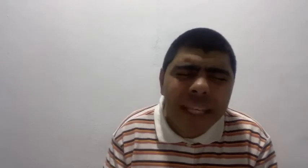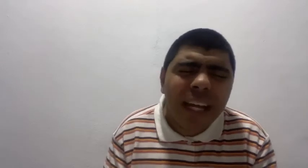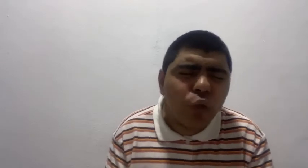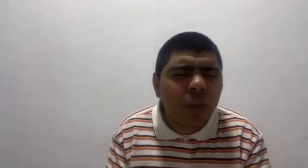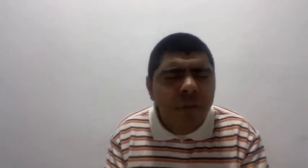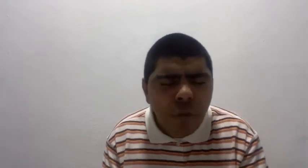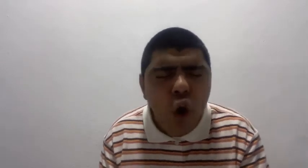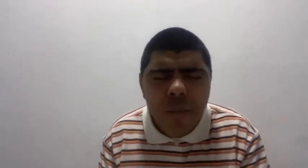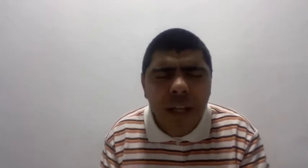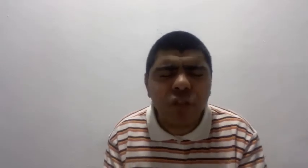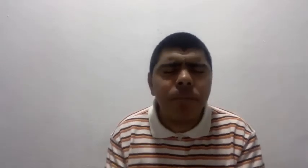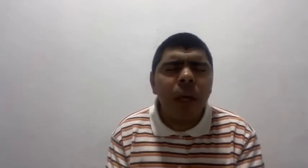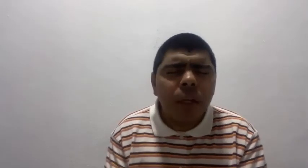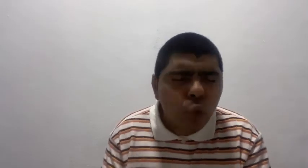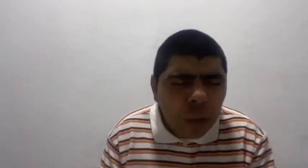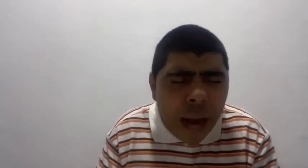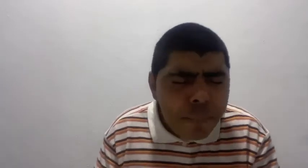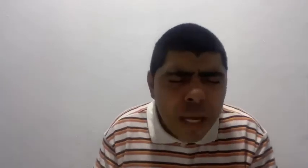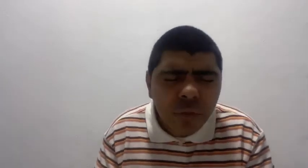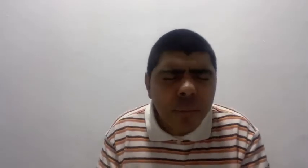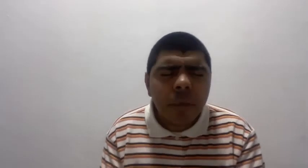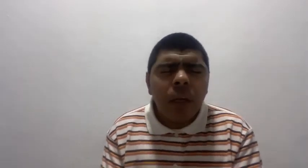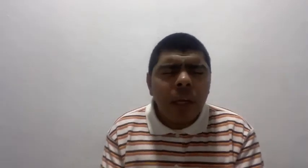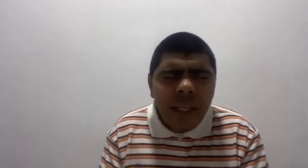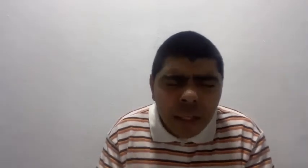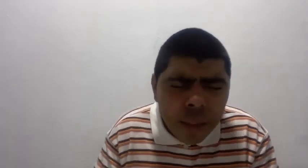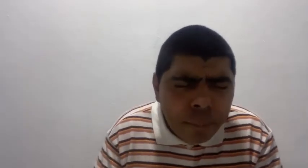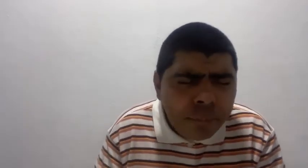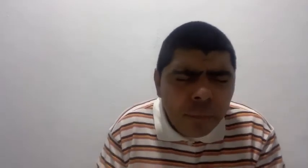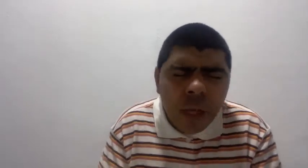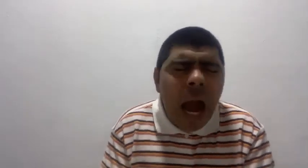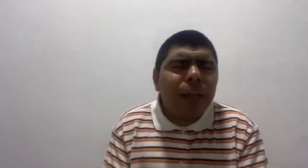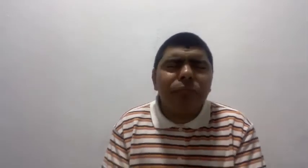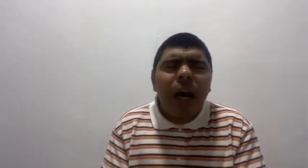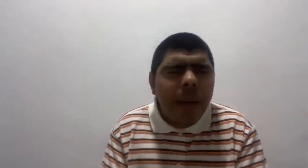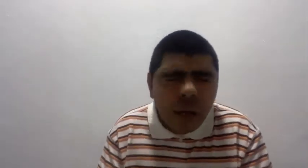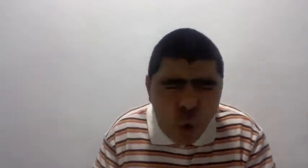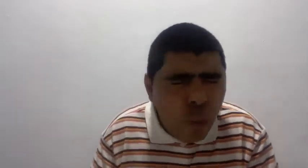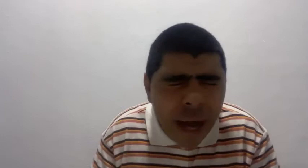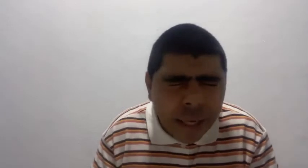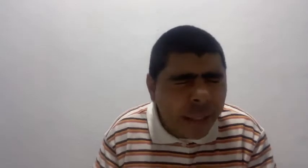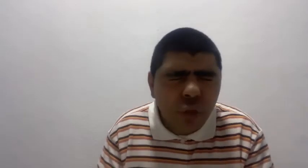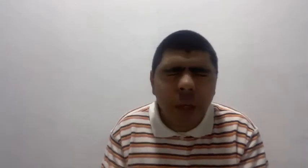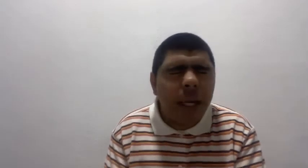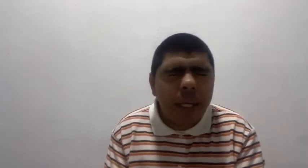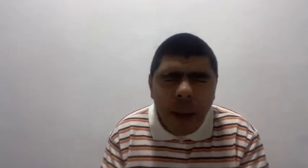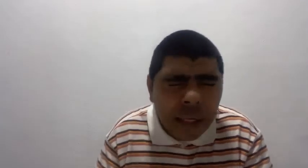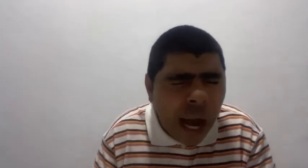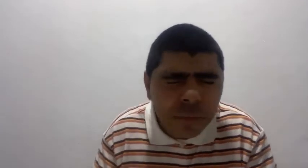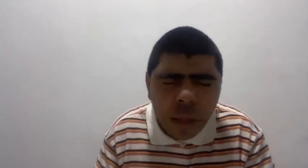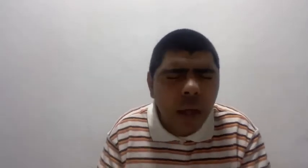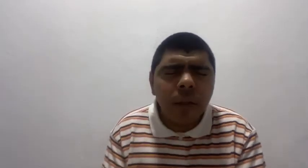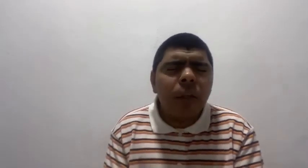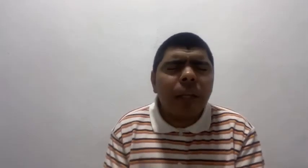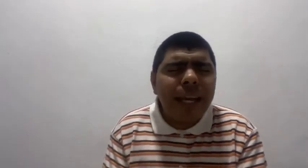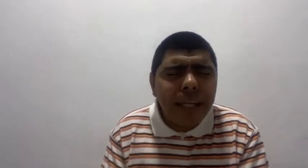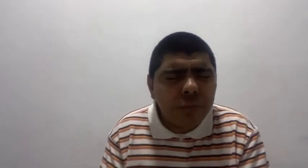todavía tú transformas, tú cambias y anda, Bakuma, Len, Salima, Kanda, qué